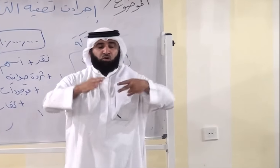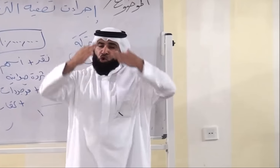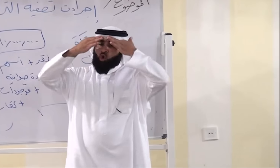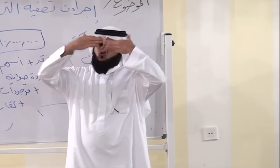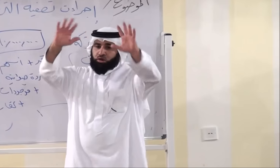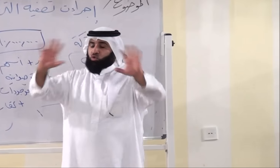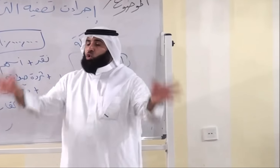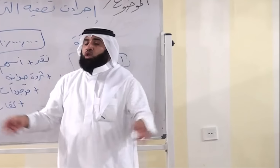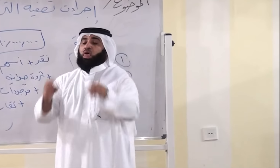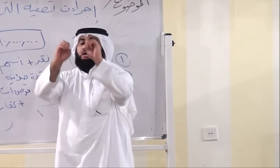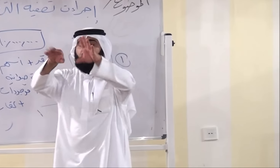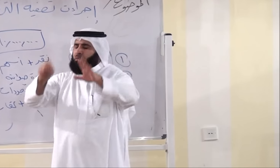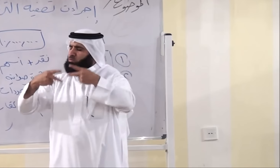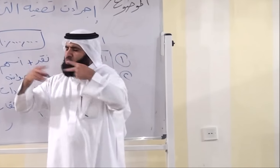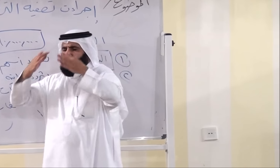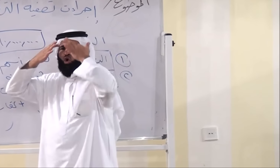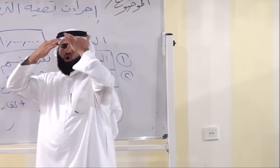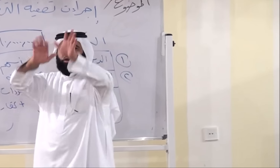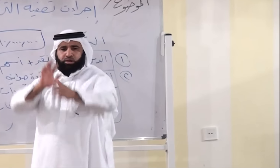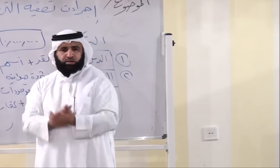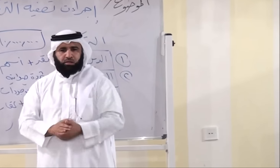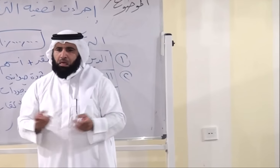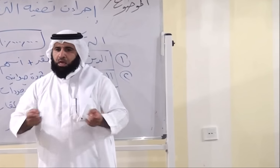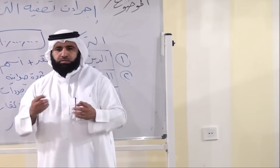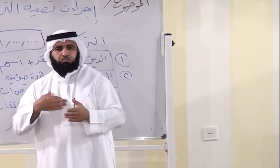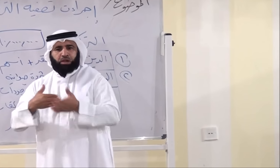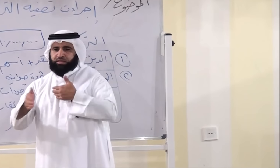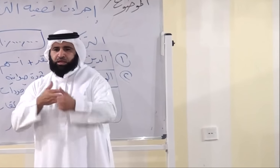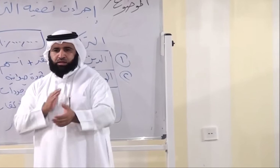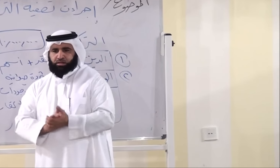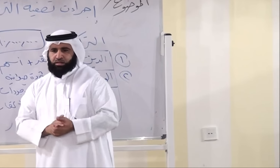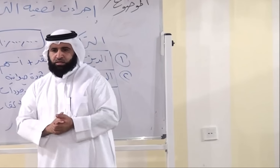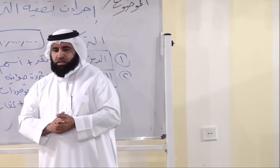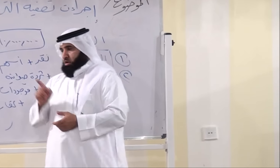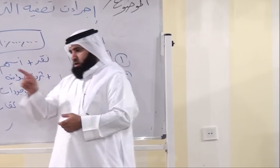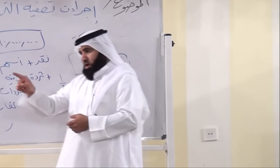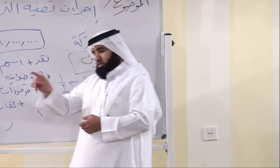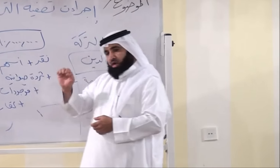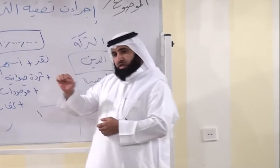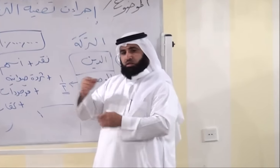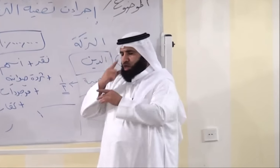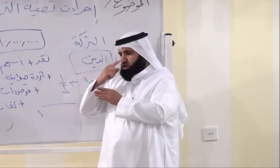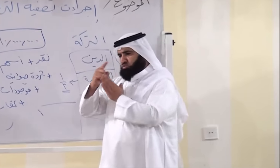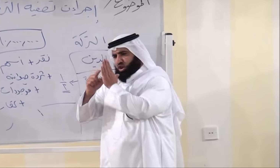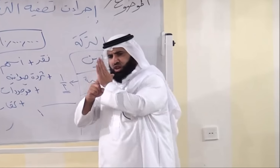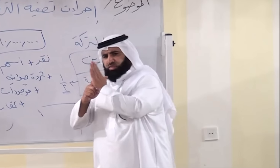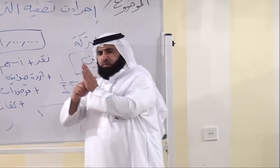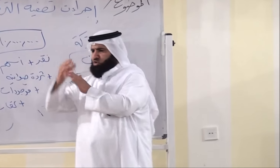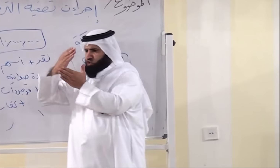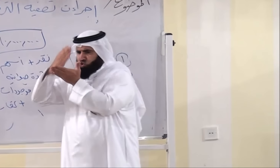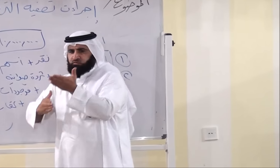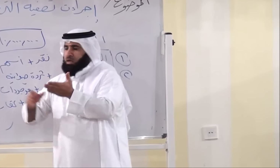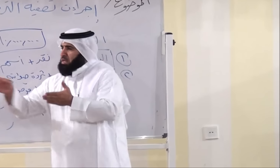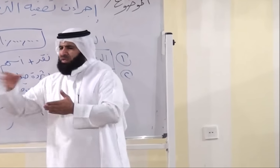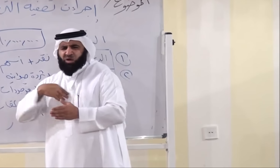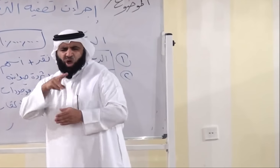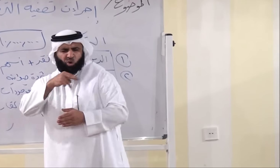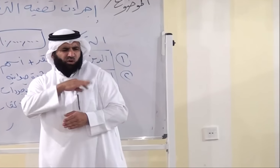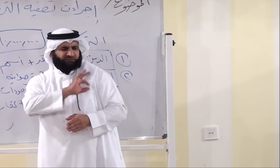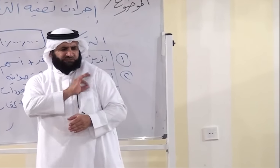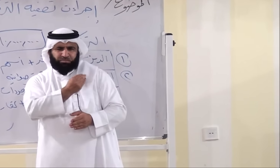بالفعل والله أنه ممكن نطبق الحالة هذه، ممكن نطبق الحالة هذه، ممكن نطبق الحالة هذه. الآن أنا